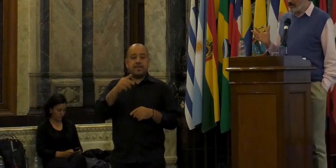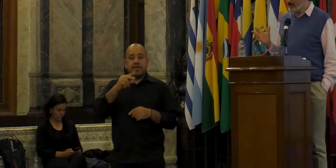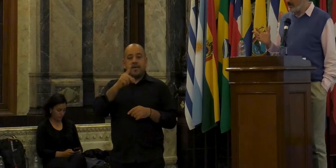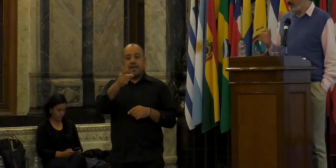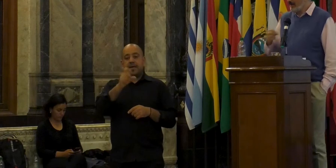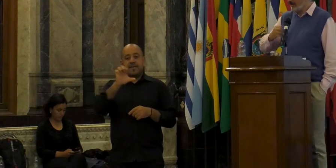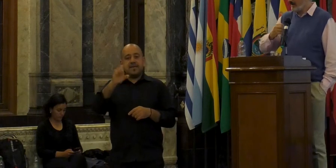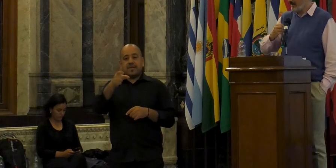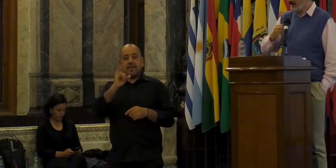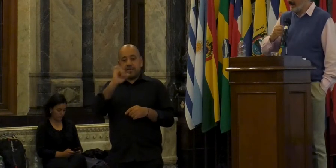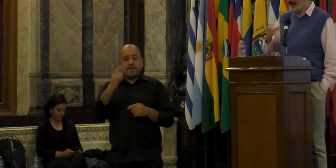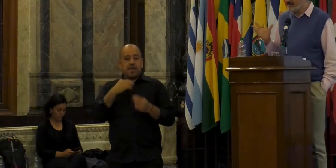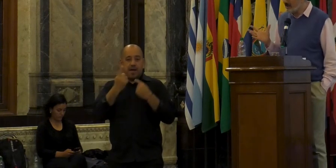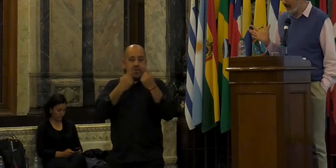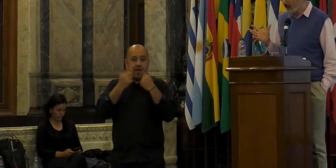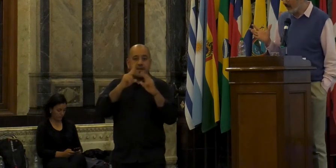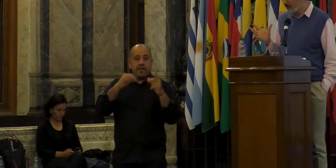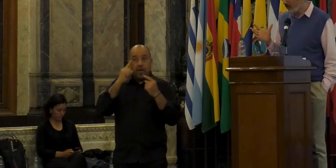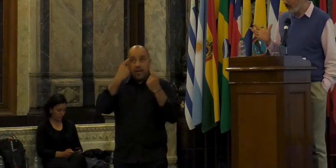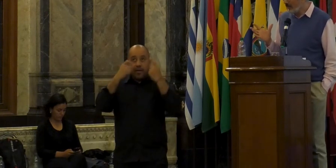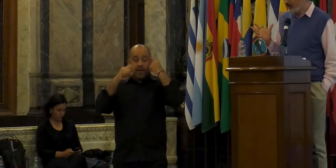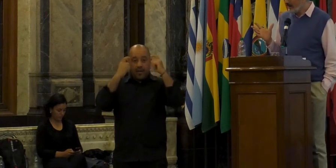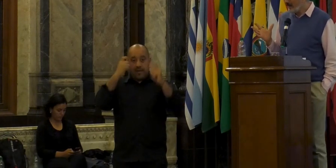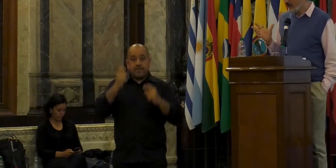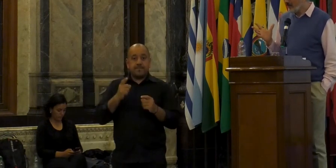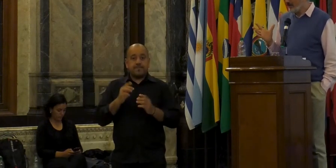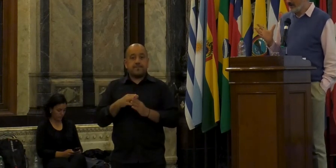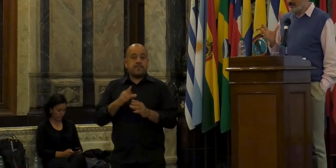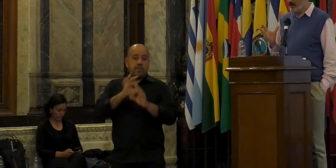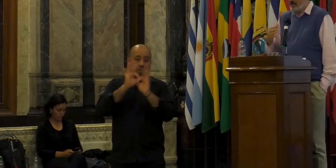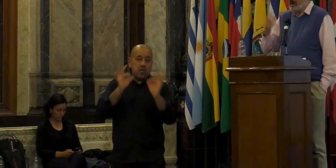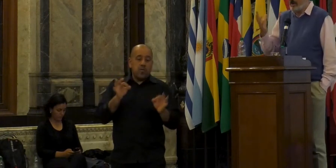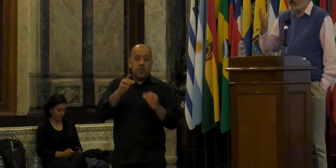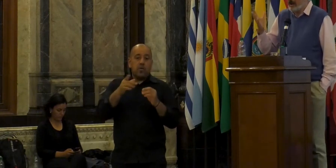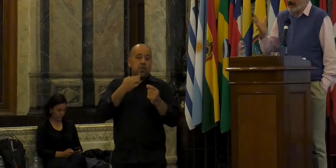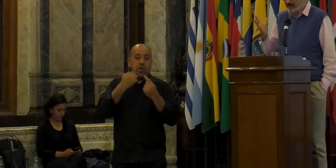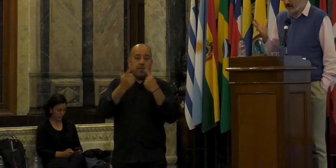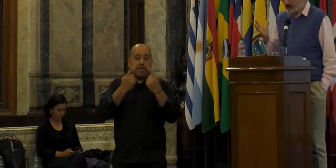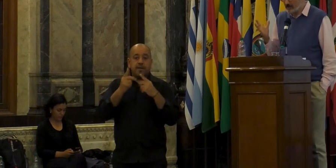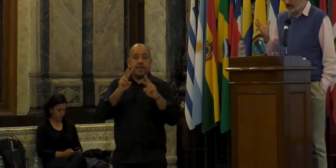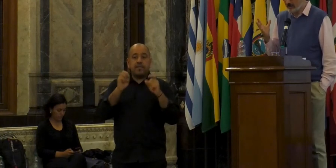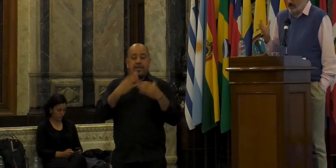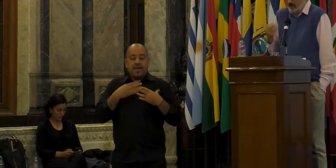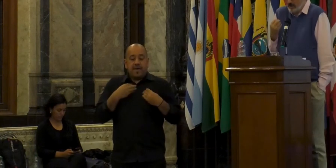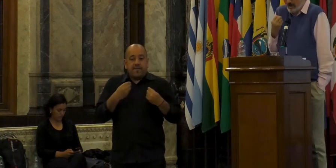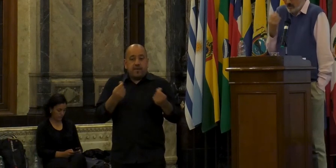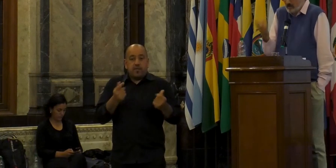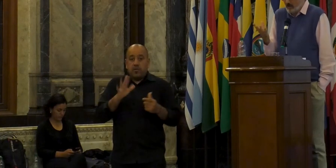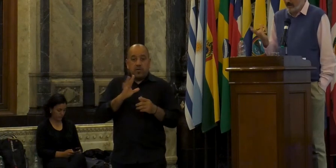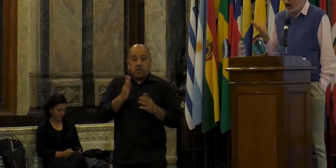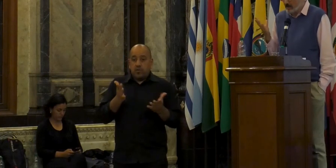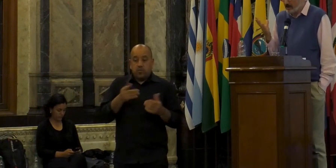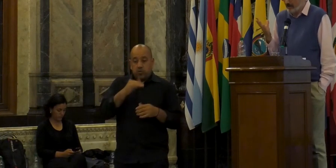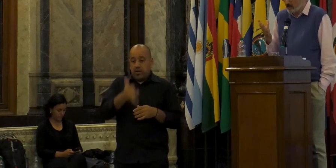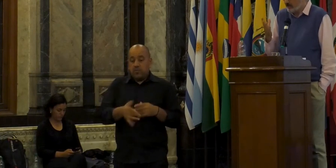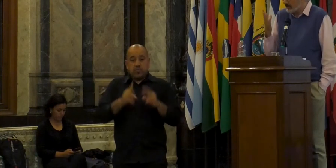espacio íntimo, hablar de la creatividad, por ejemplo, o invocar afectos, cuando no tenemos un